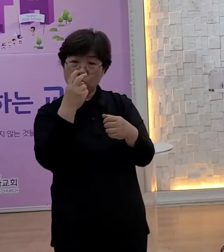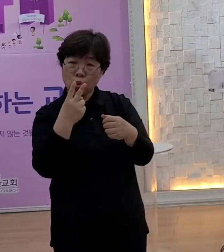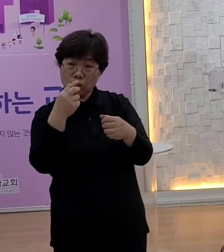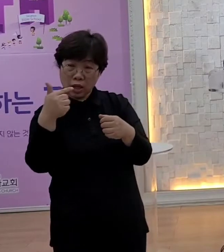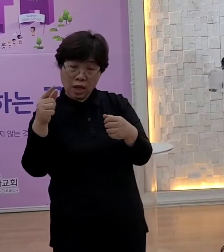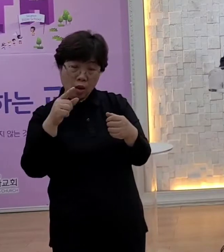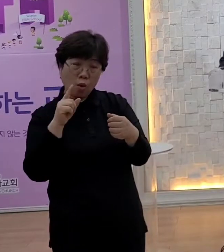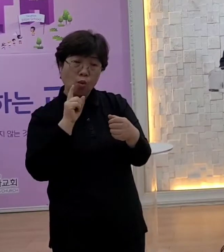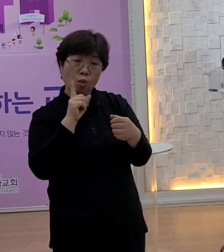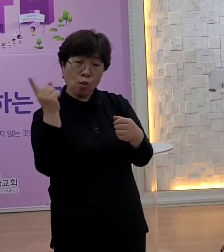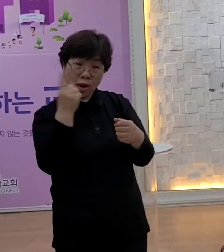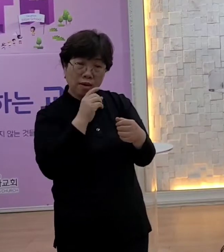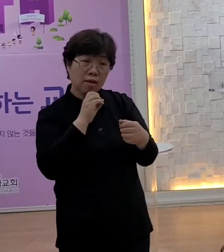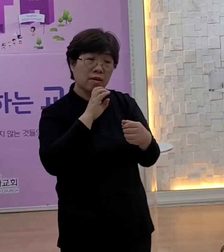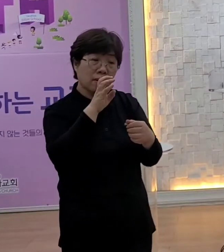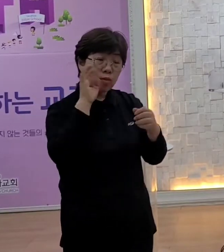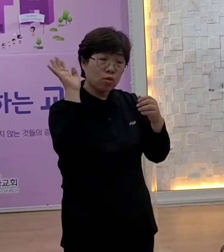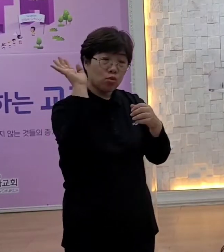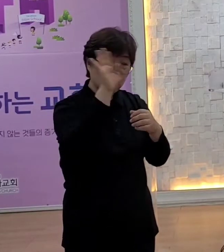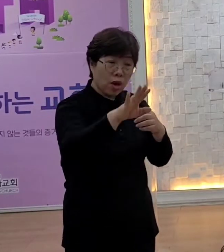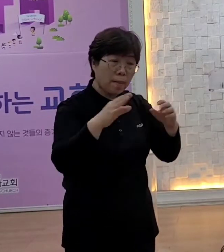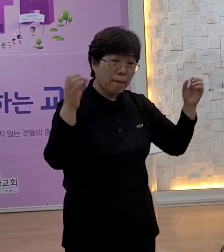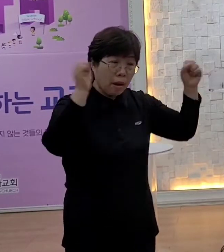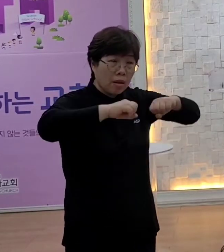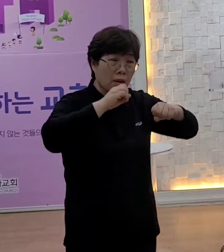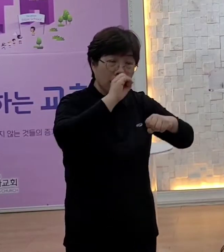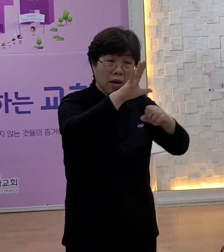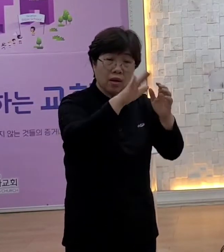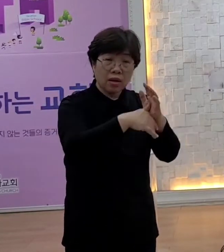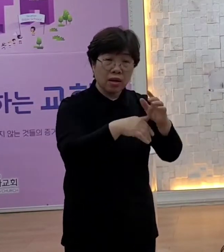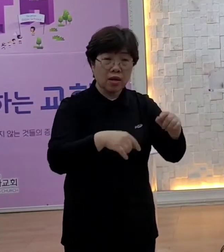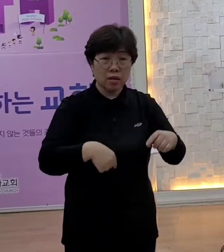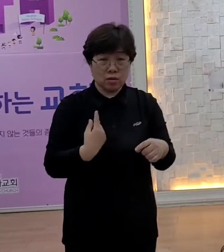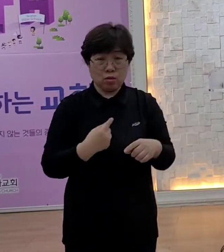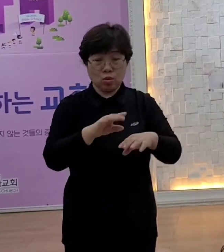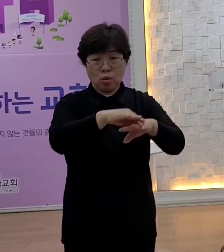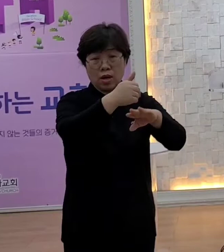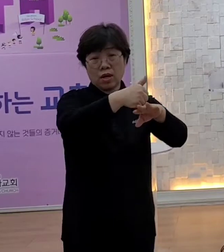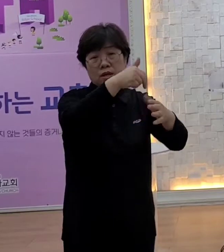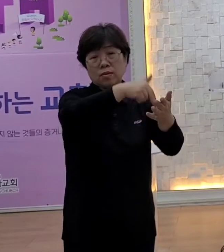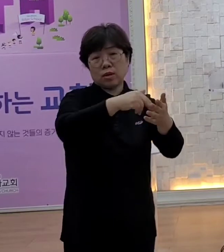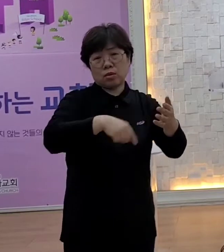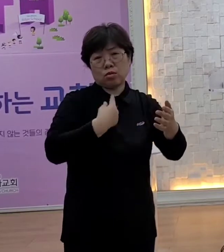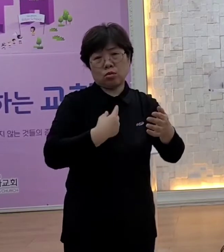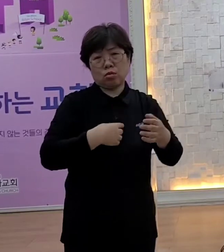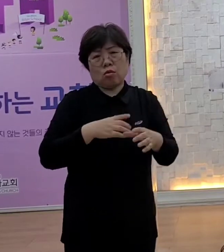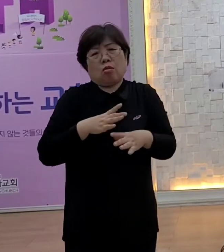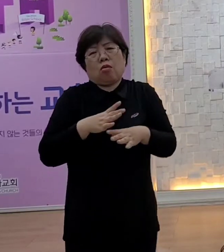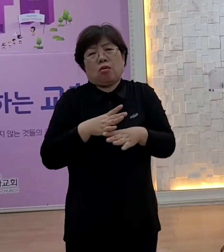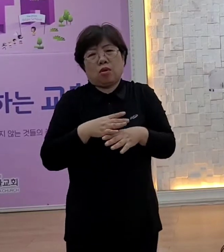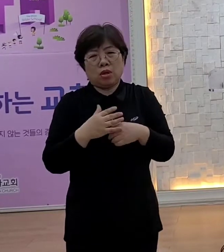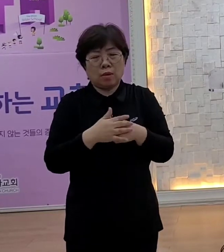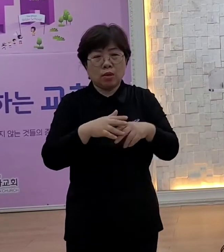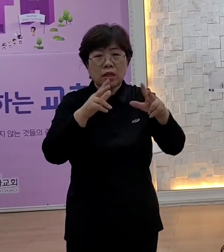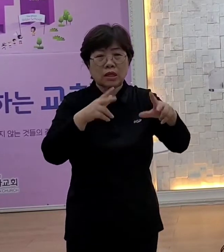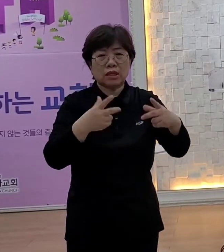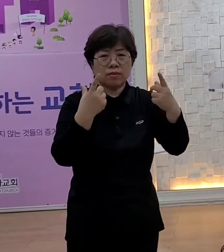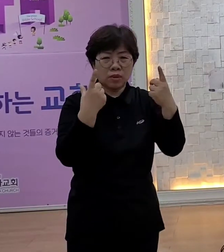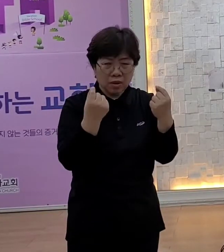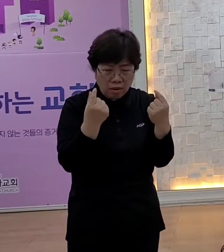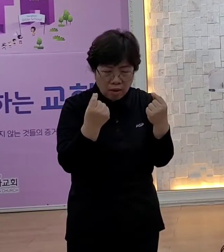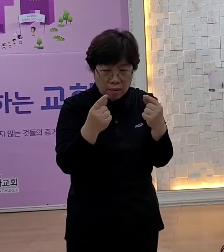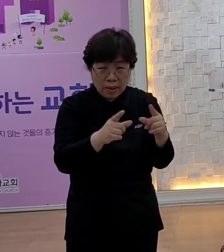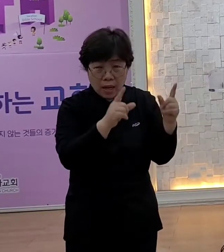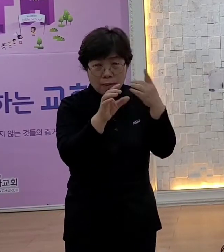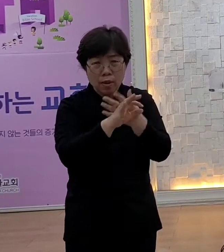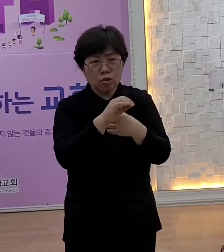망한다라고 말하니까 지레 겁을 먹었어. 아, 우리 이런 모습으로 이렇게 살면 죽겠구나. 그래서 그들이